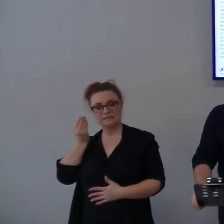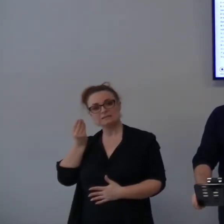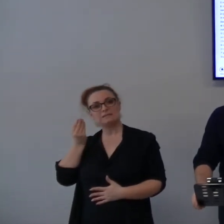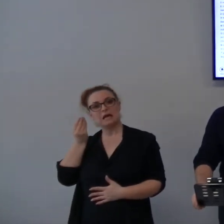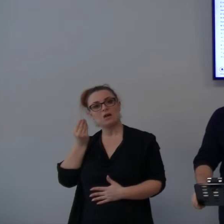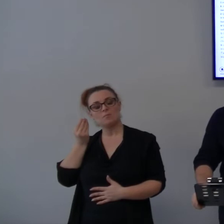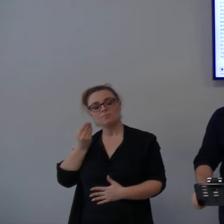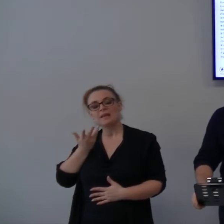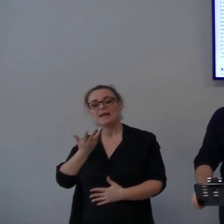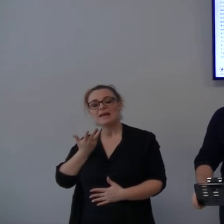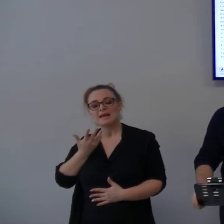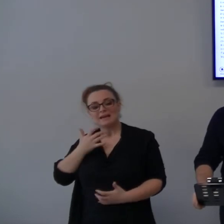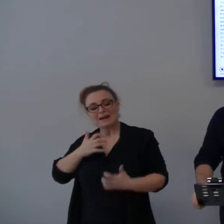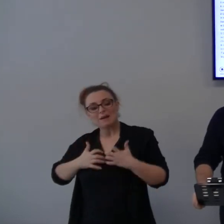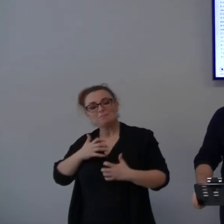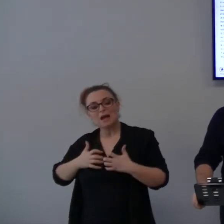sentimento nella nostra vita?